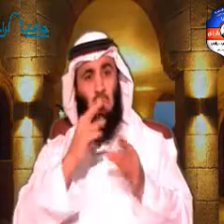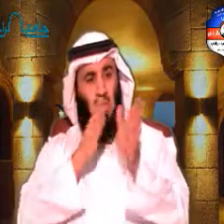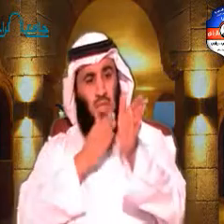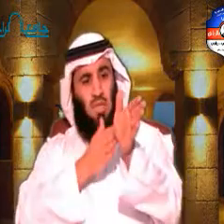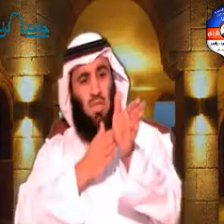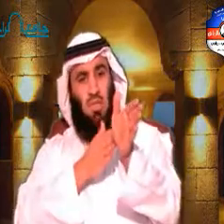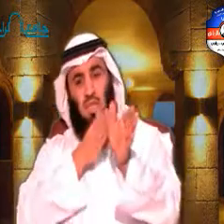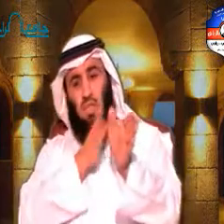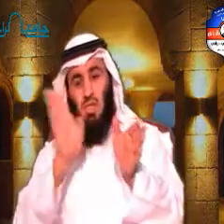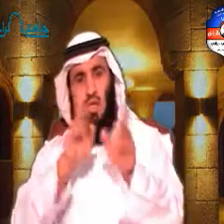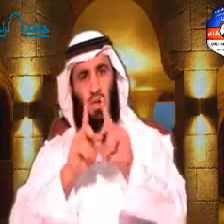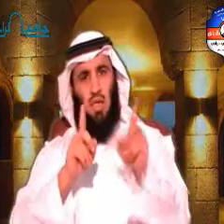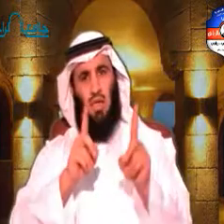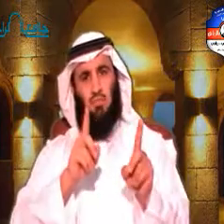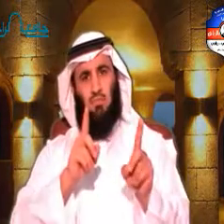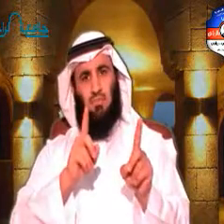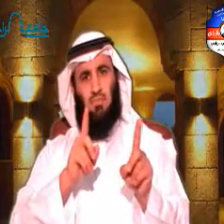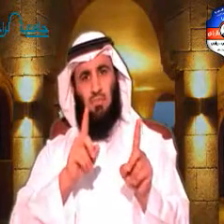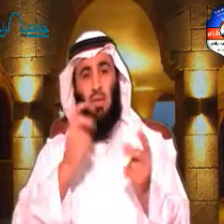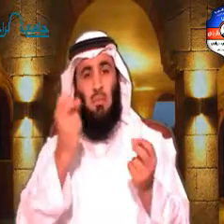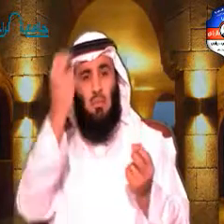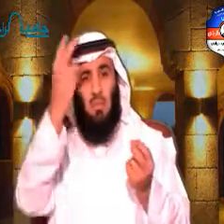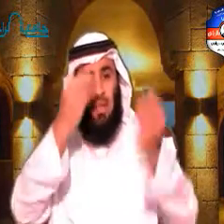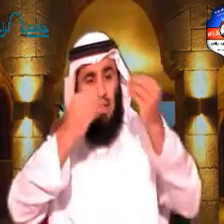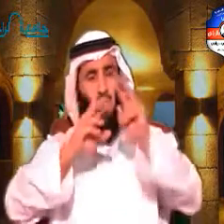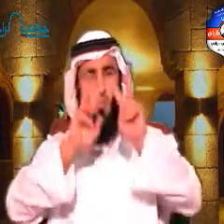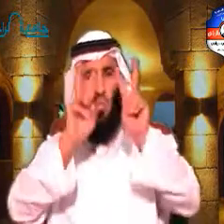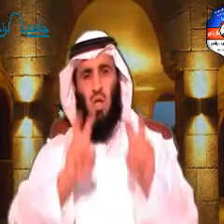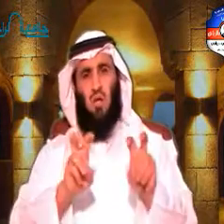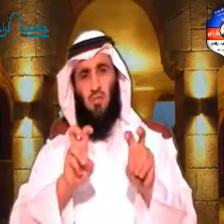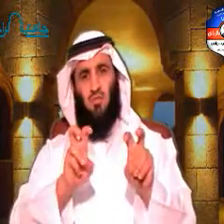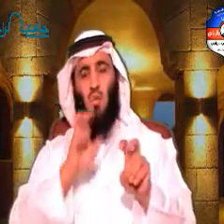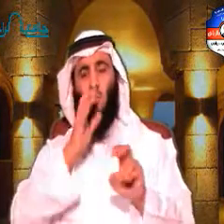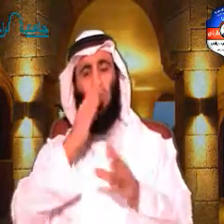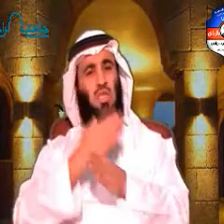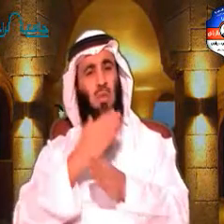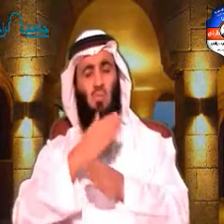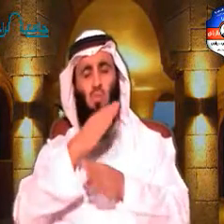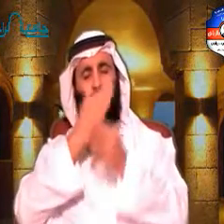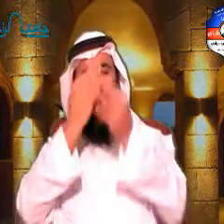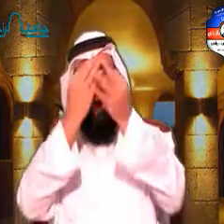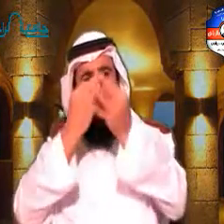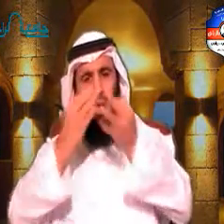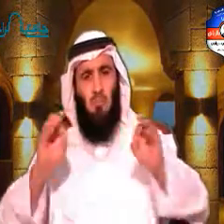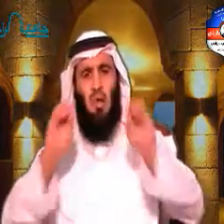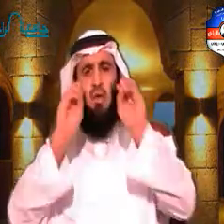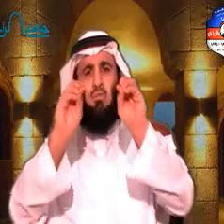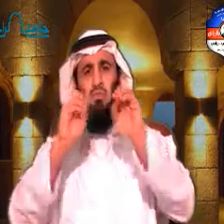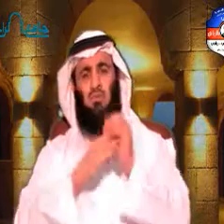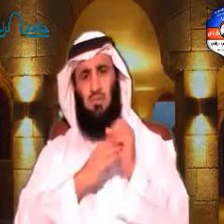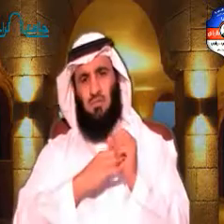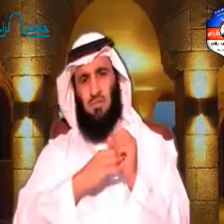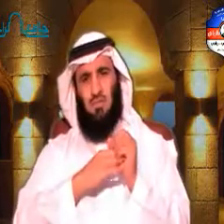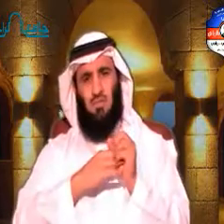فإن الأول لم يدع للآخر شيئا. وقال عمر بن عبد العزيز رحمه الله ورضي